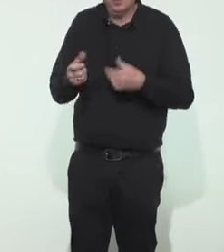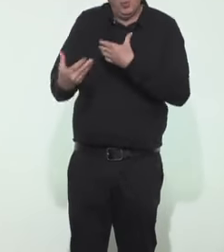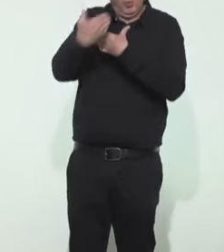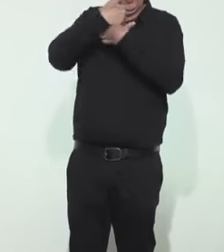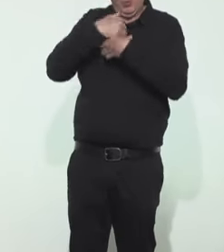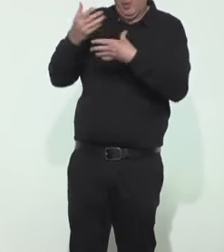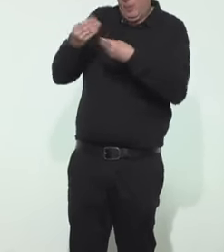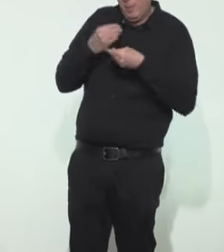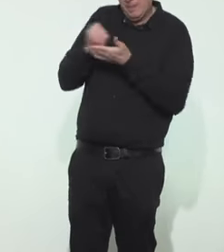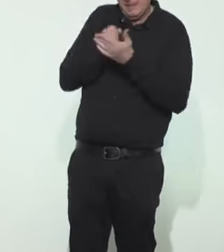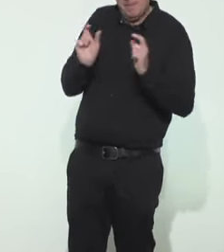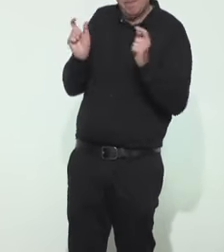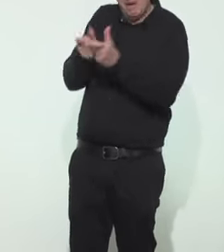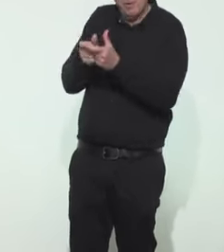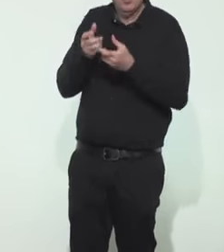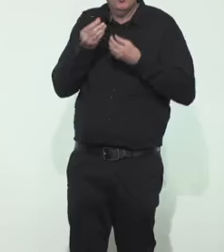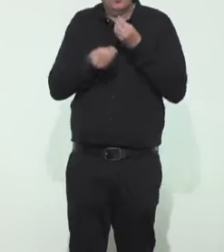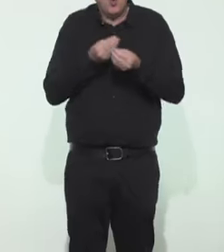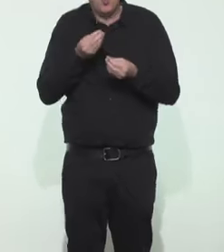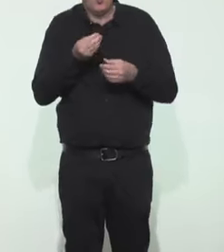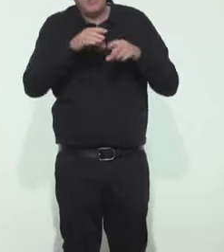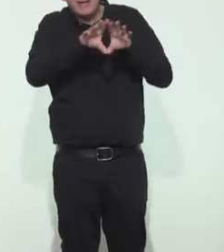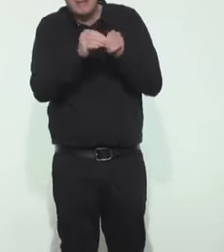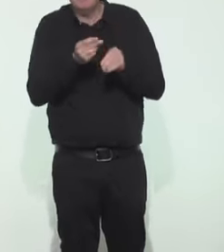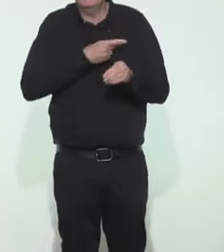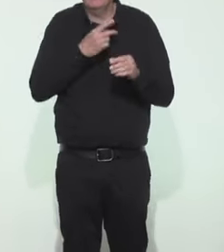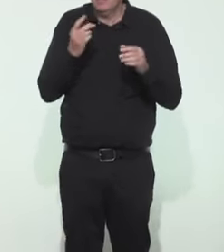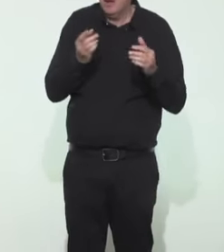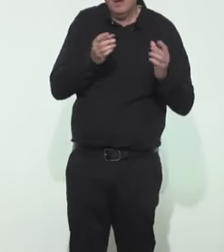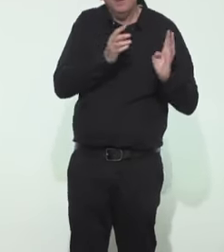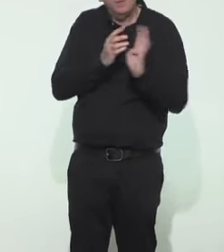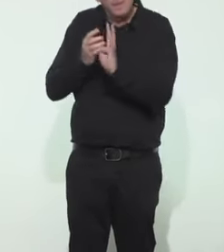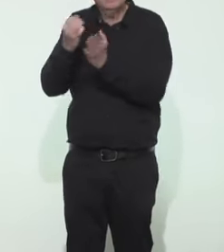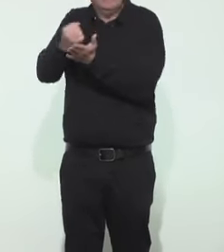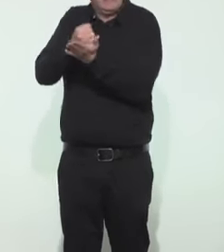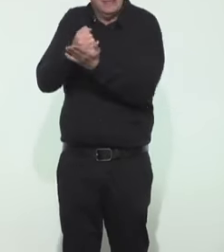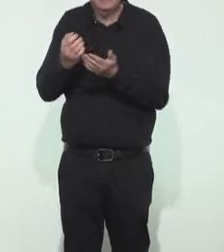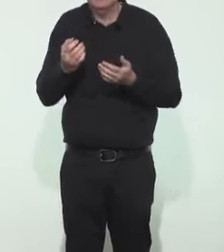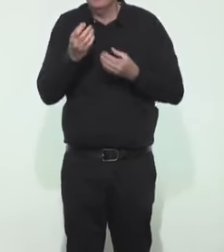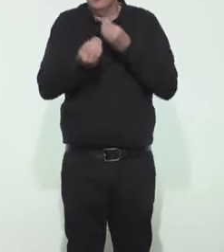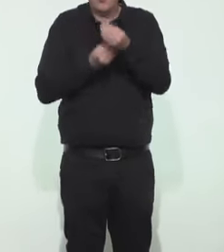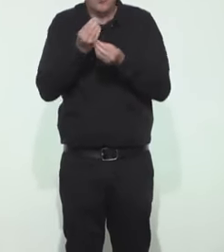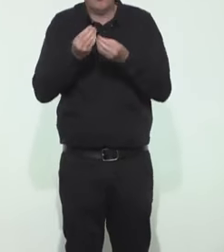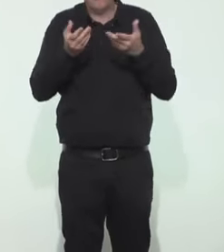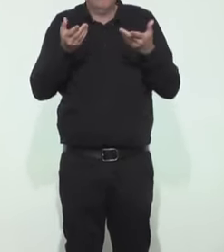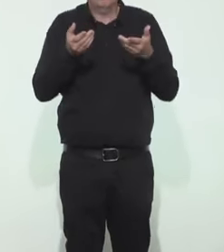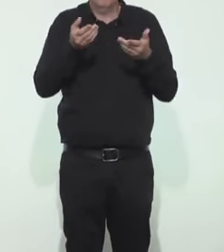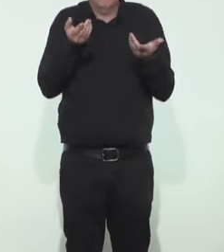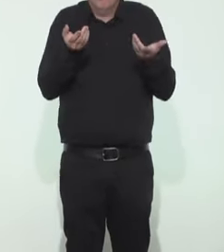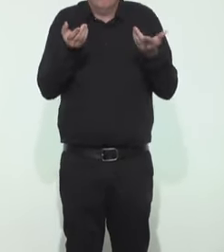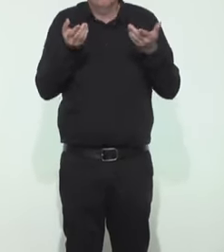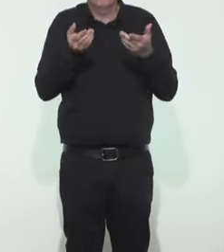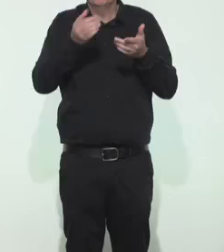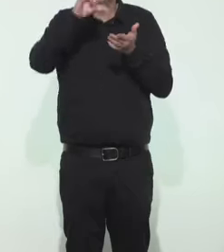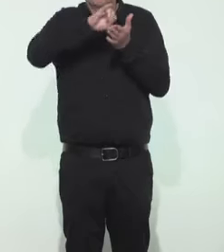tester soi projette des équipes médicales dans ce cas testés c'est parfois des établissements de santé aussi qui créent ces centres dits ambulatoire c'est-à-dire